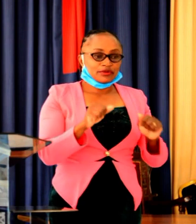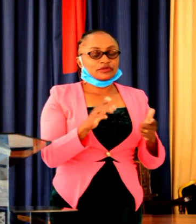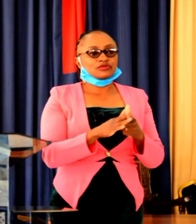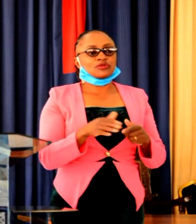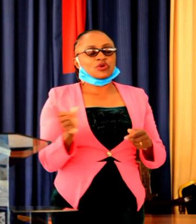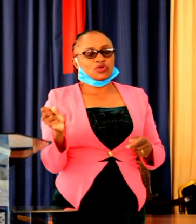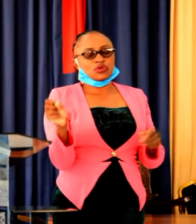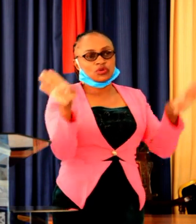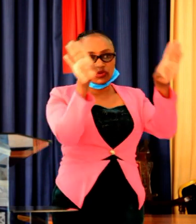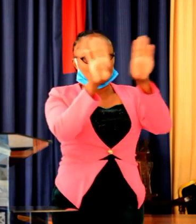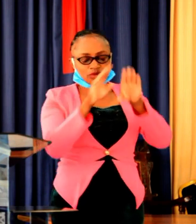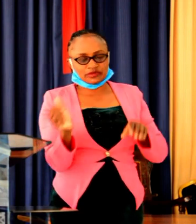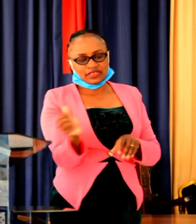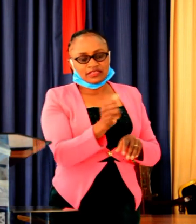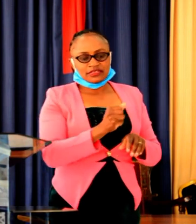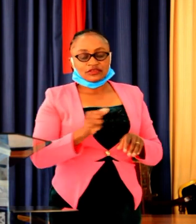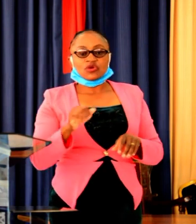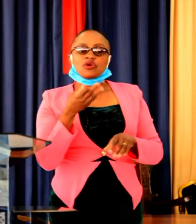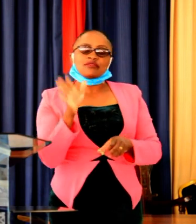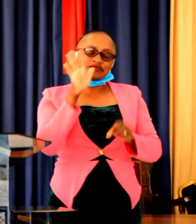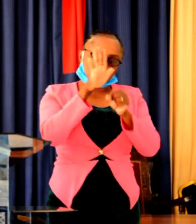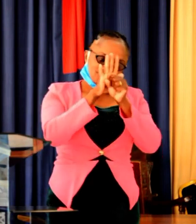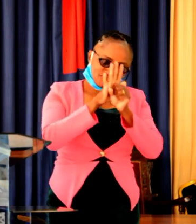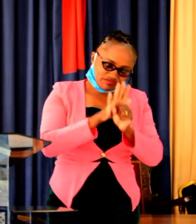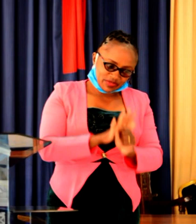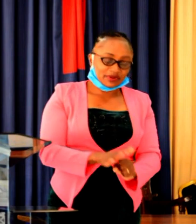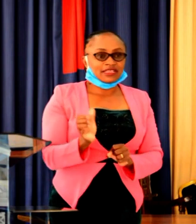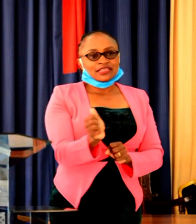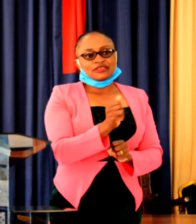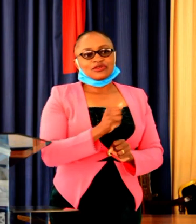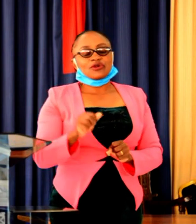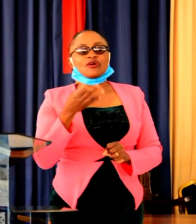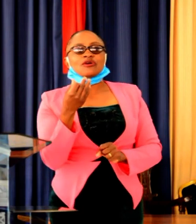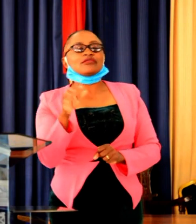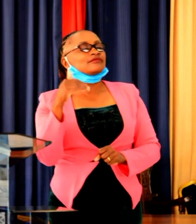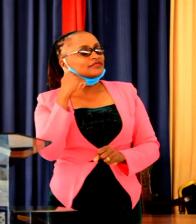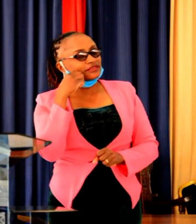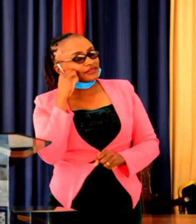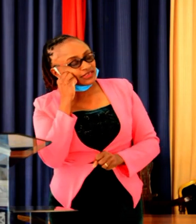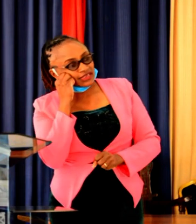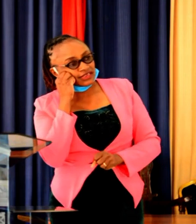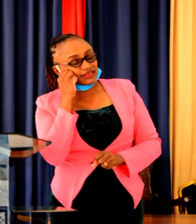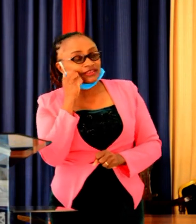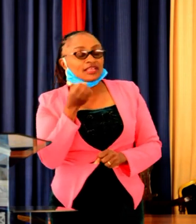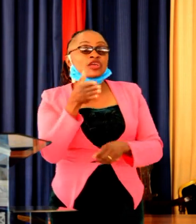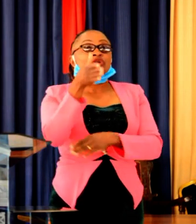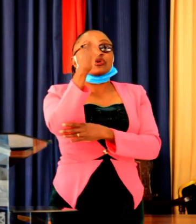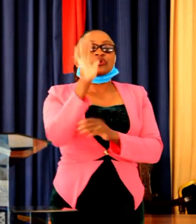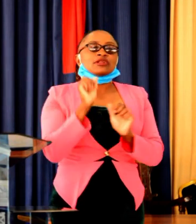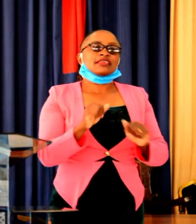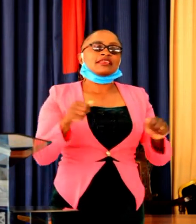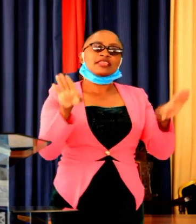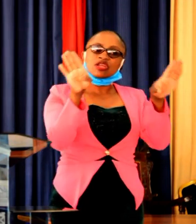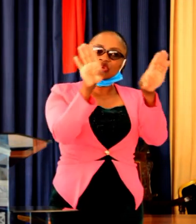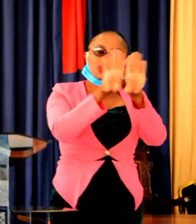milango ya kunyanyaswa, milango ya magonjwa, milango ya majanga. Mungu anaweza kuifunga sababu